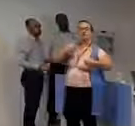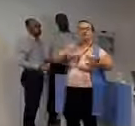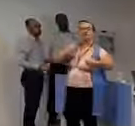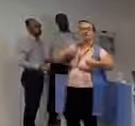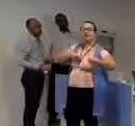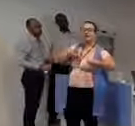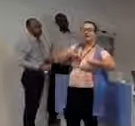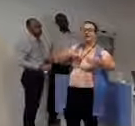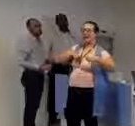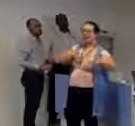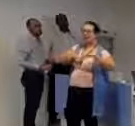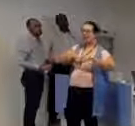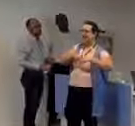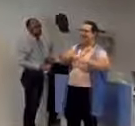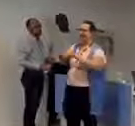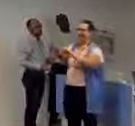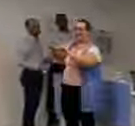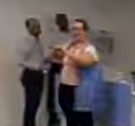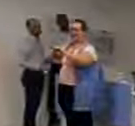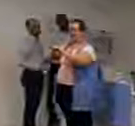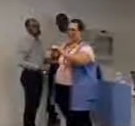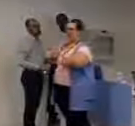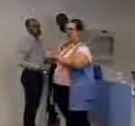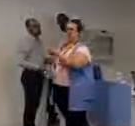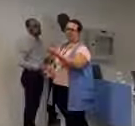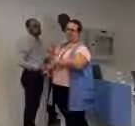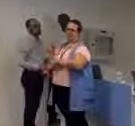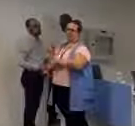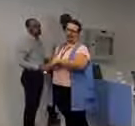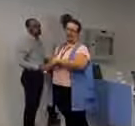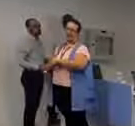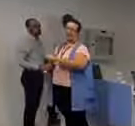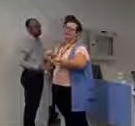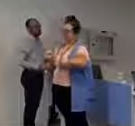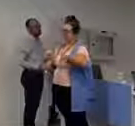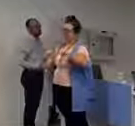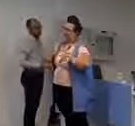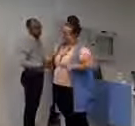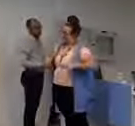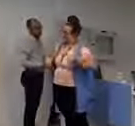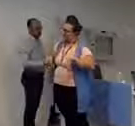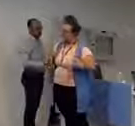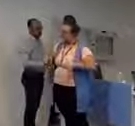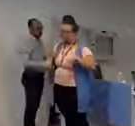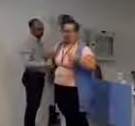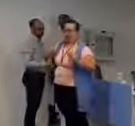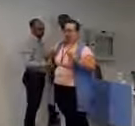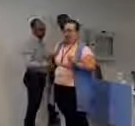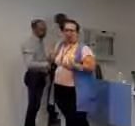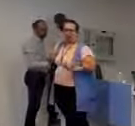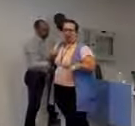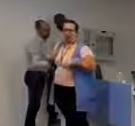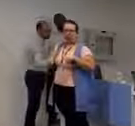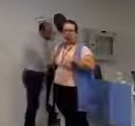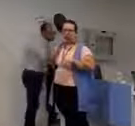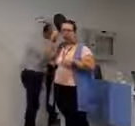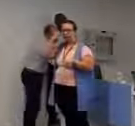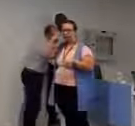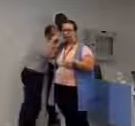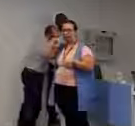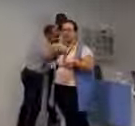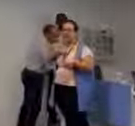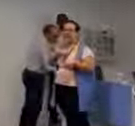bicicleta é o cara de moto. E a gente pedala e se cansa e não pode fazer força.